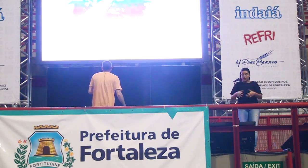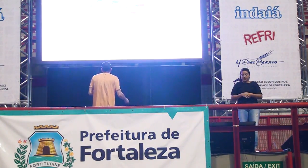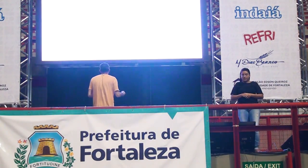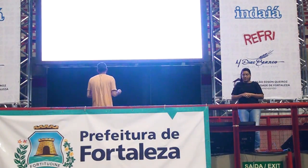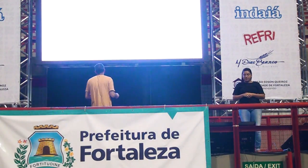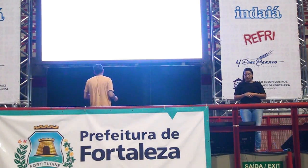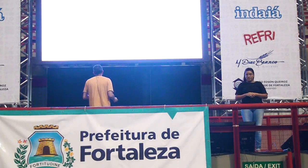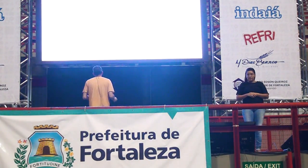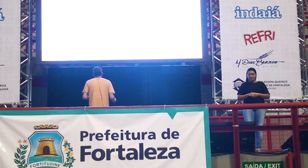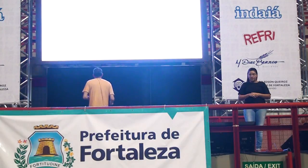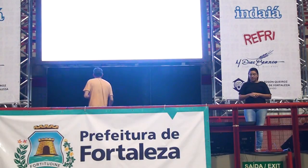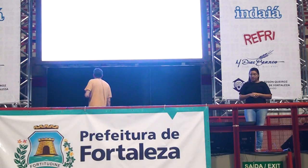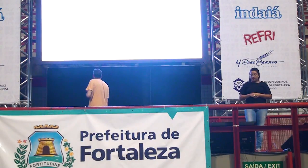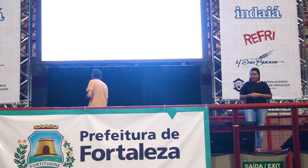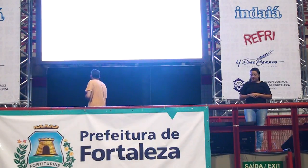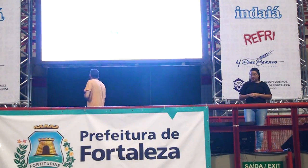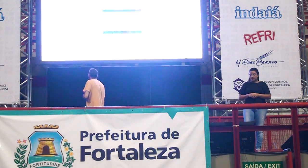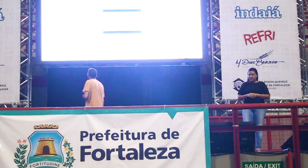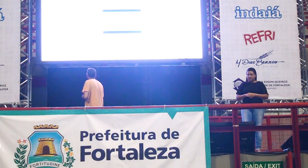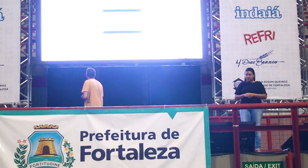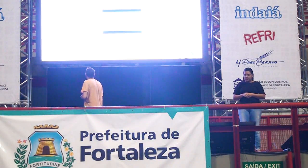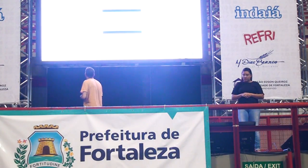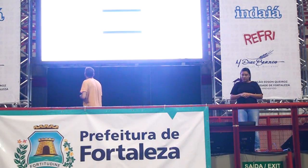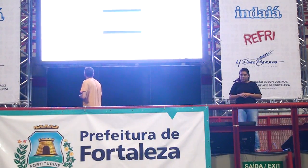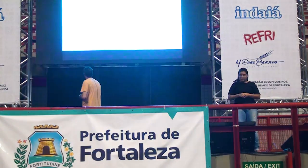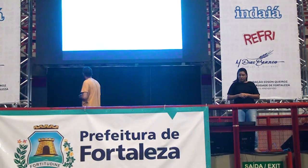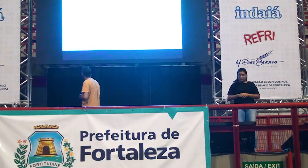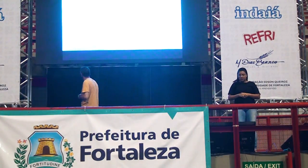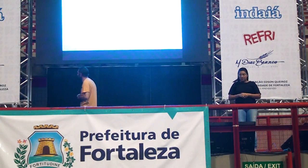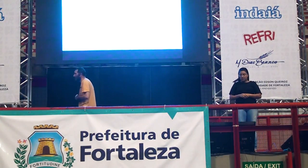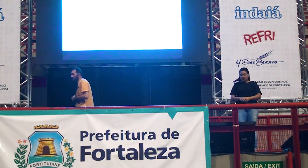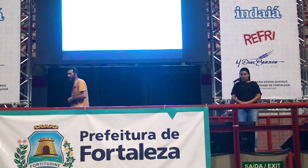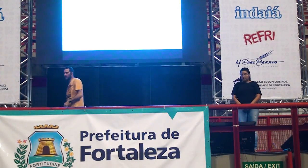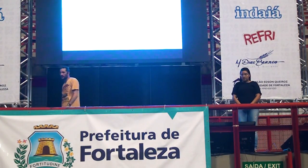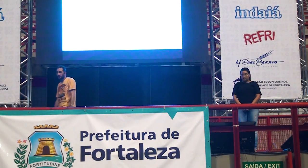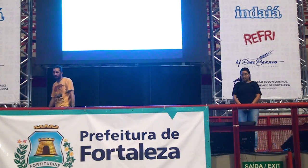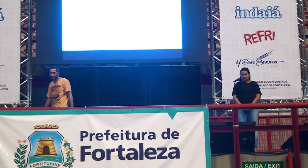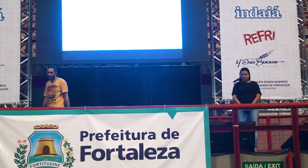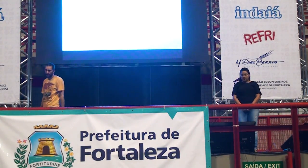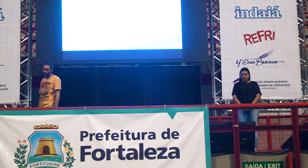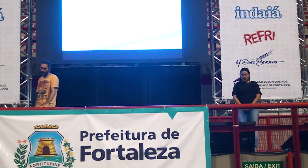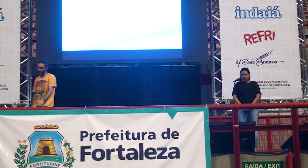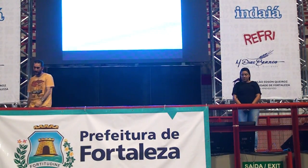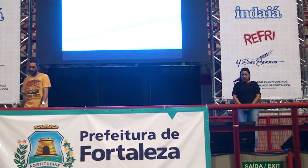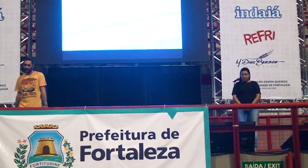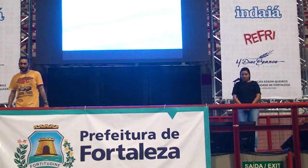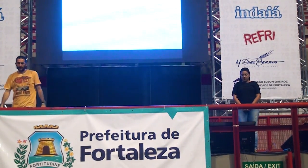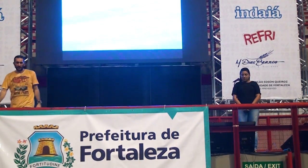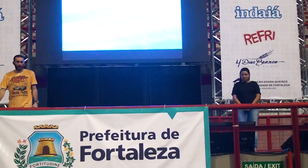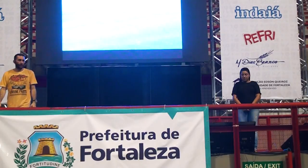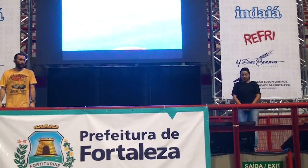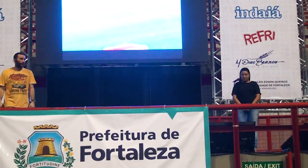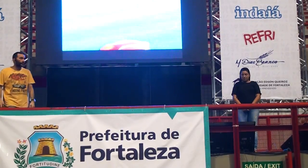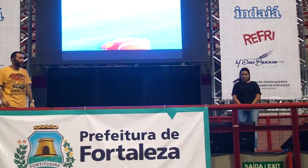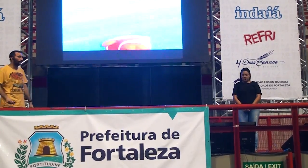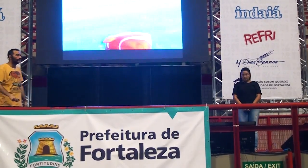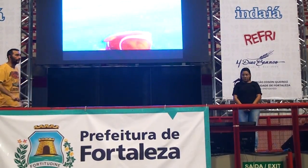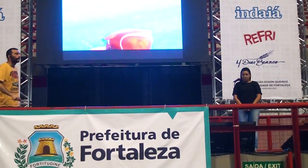assim, que eu acho que fica mais prático, certo? Eu acho que vai ser bem mais prático.